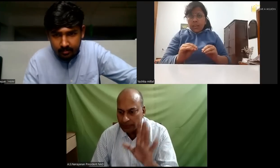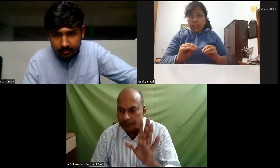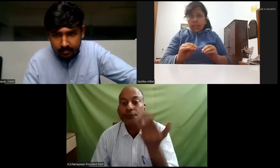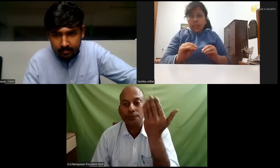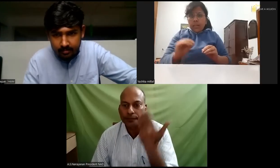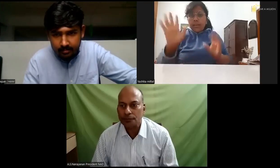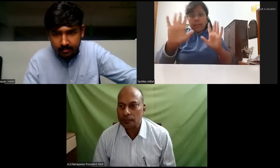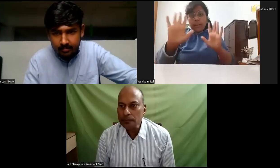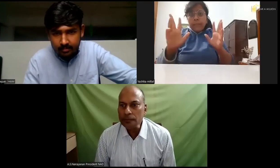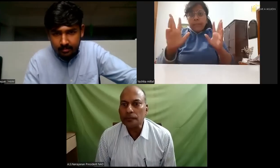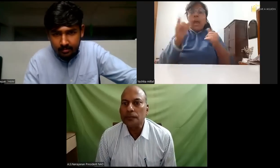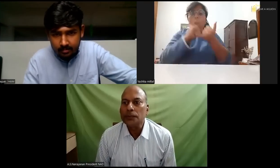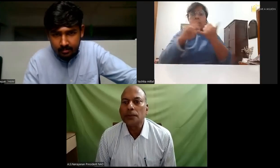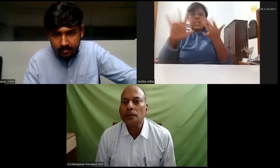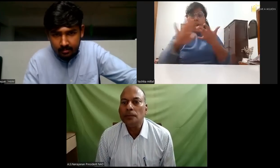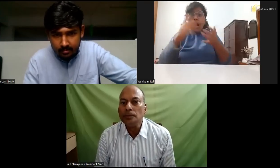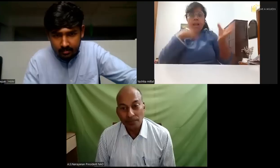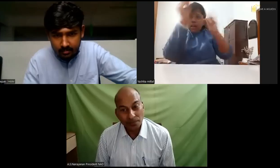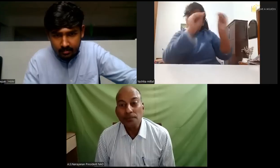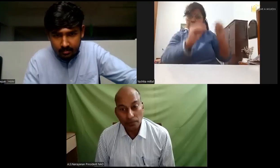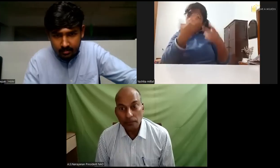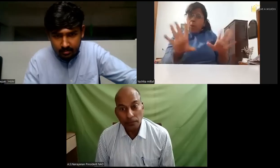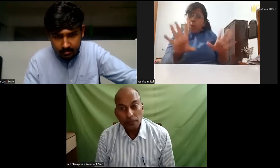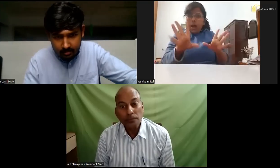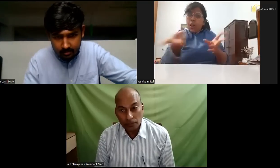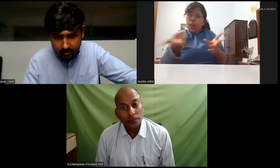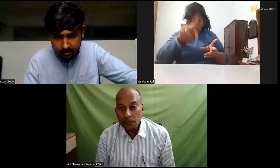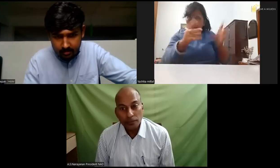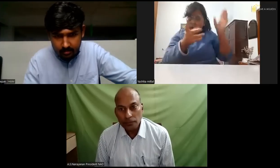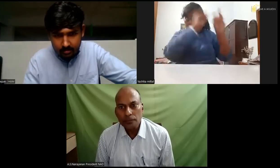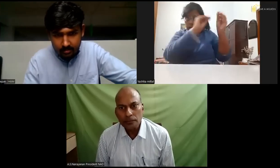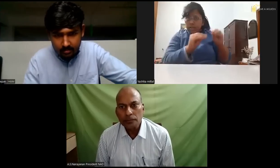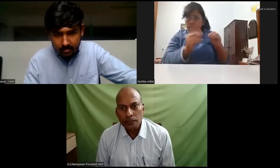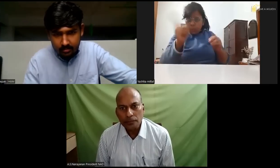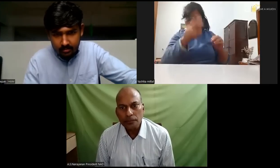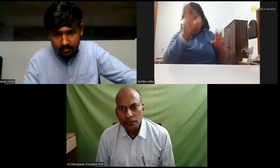iki, ha, pa,